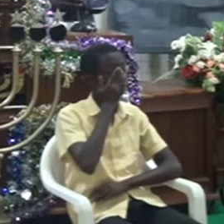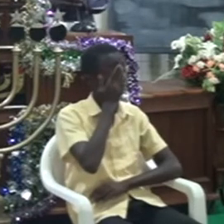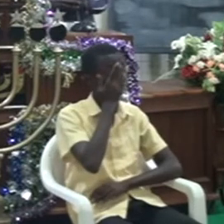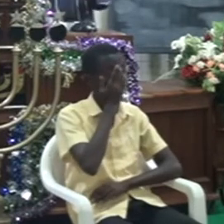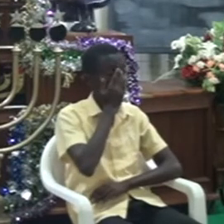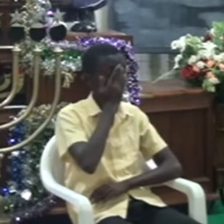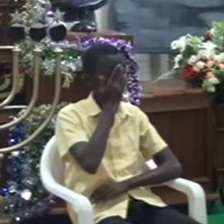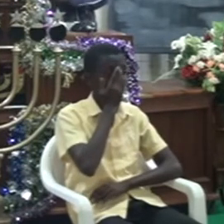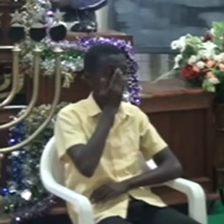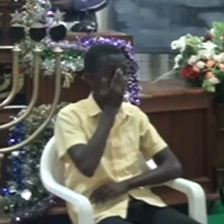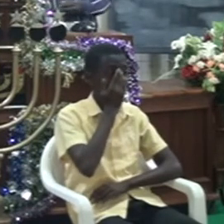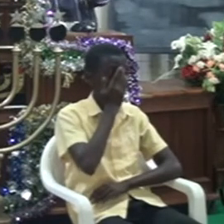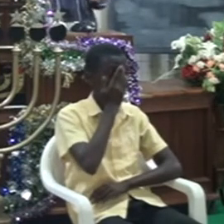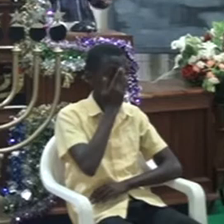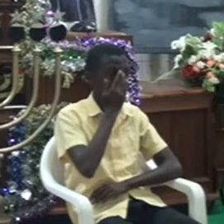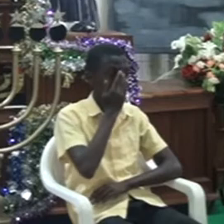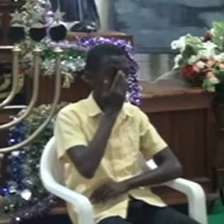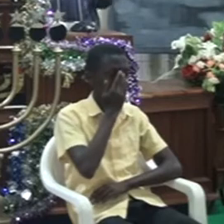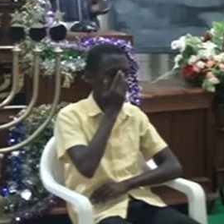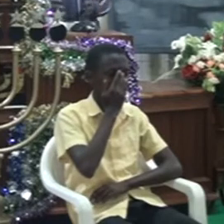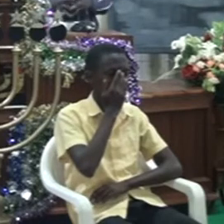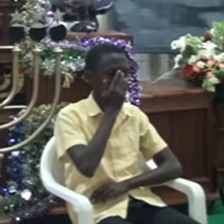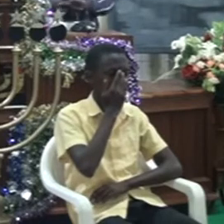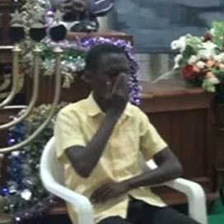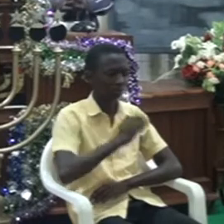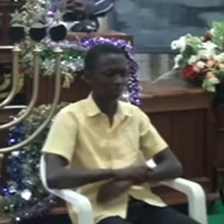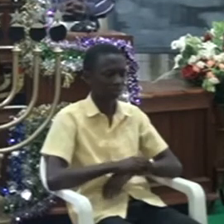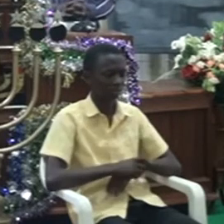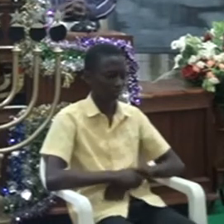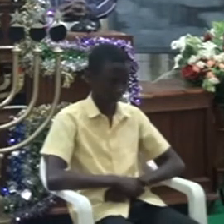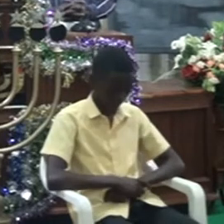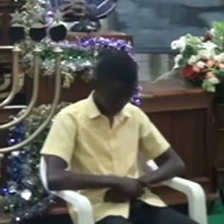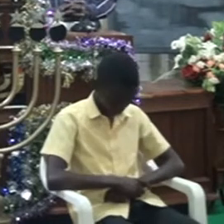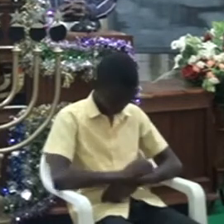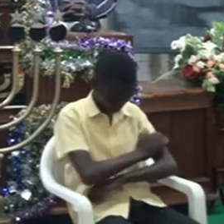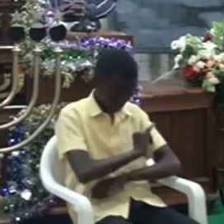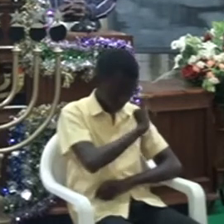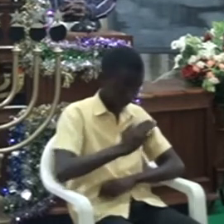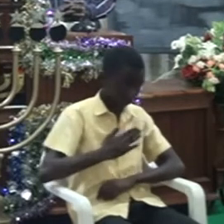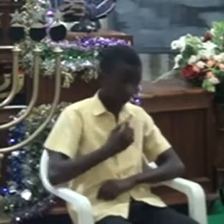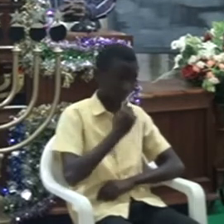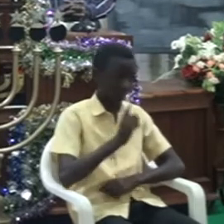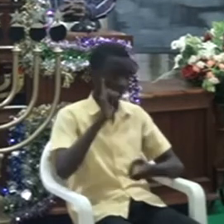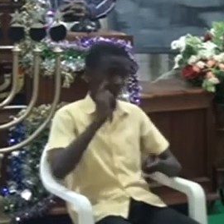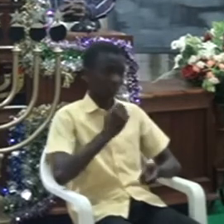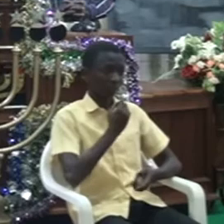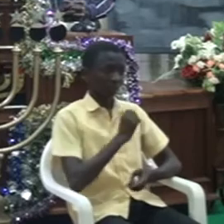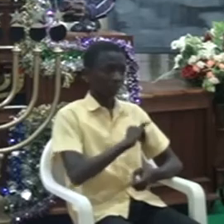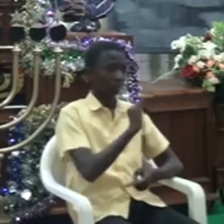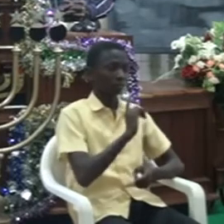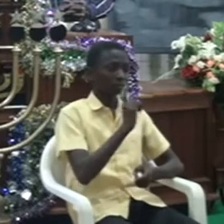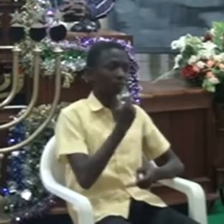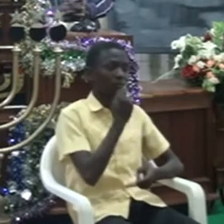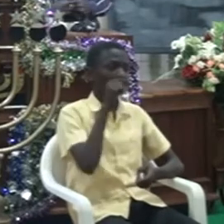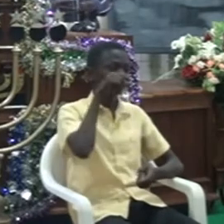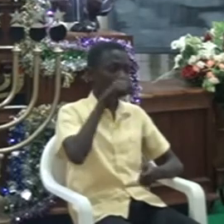Bulumba ananiambia ndugu jitayarishe ni wewe ndio utaendelesha mahubiri. Et je me suis dit Seigneur aide-moi que je continue dans le